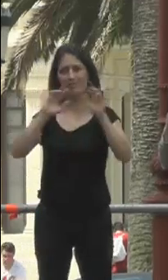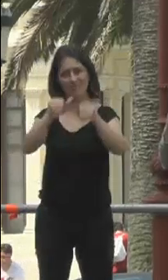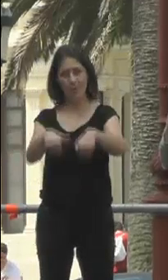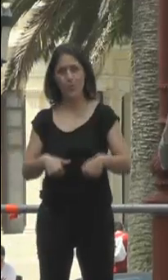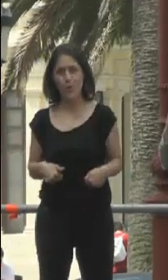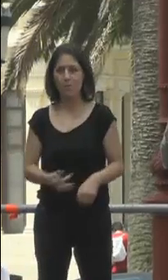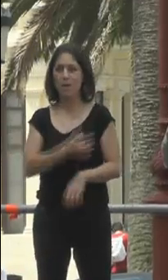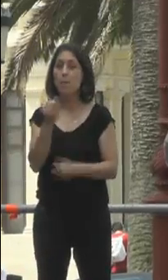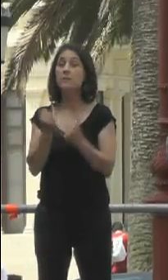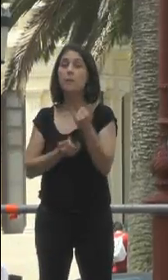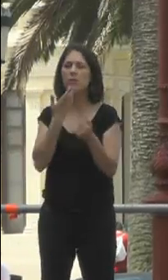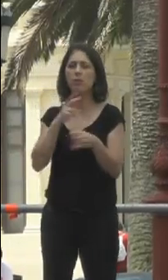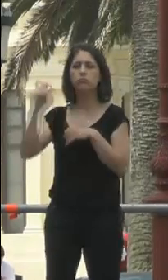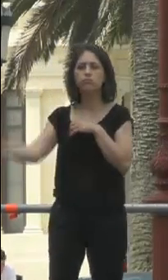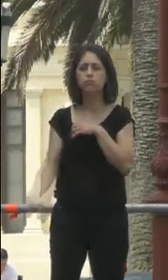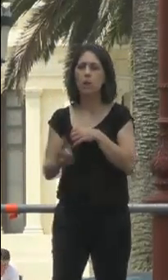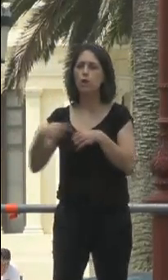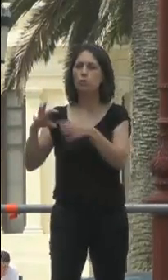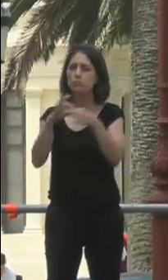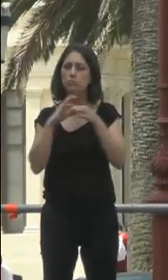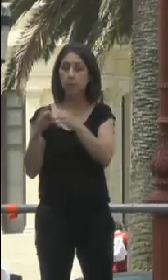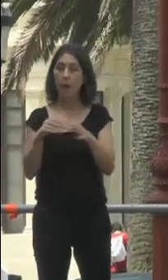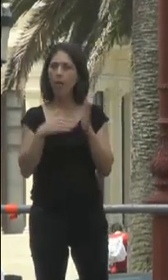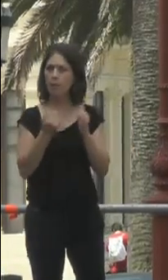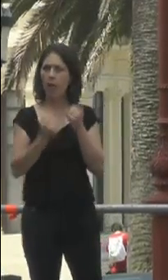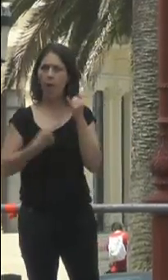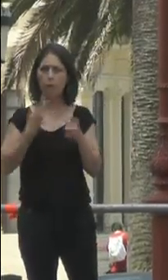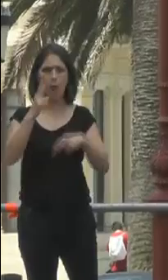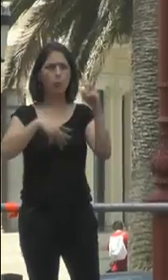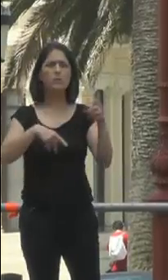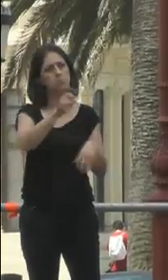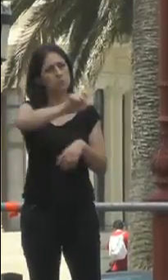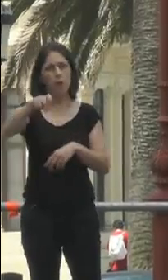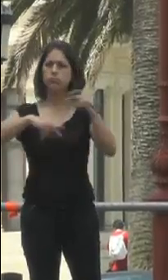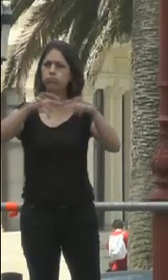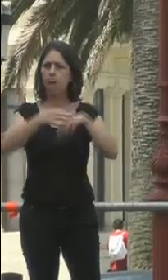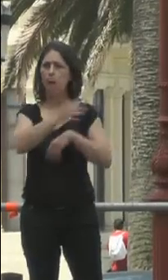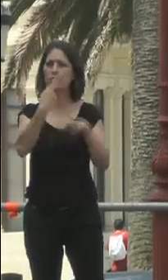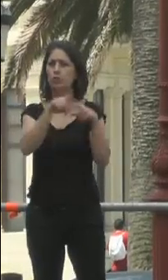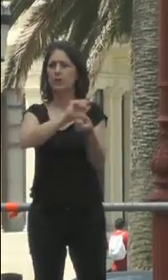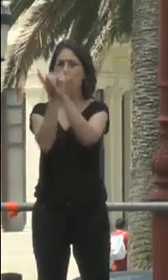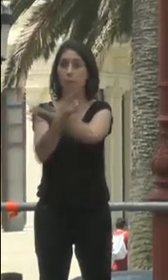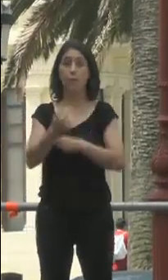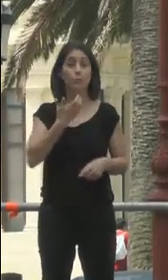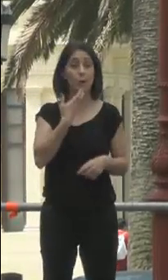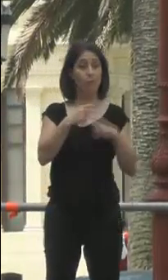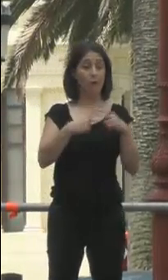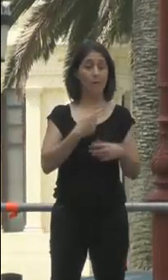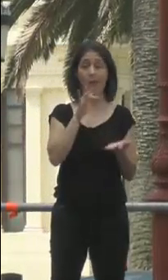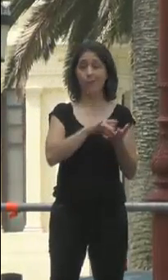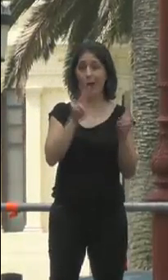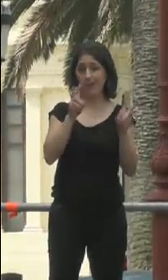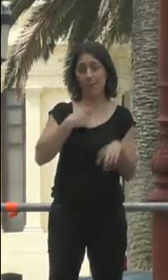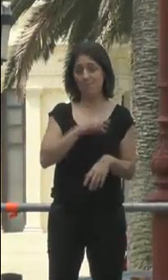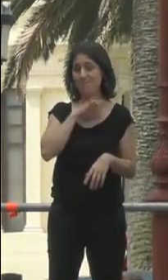e que a través da horizontalidade podemos construir cidadanía e mudar as cousas. A min gústame falar da miña familia, xa me